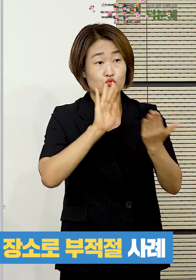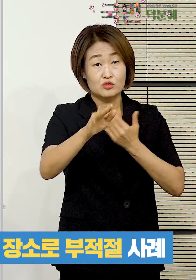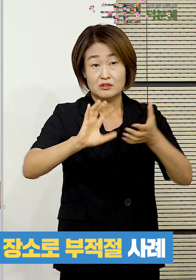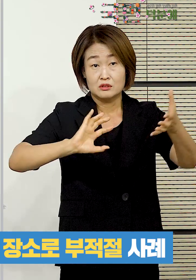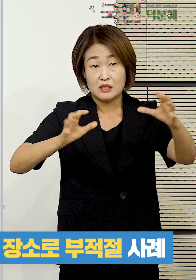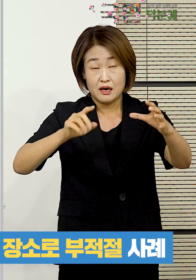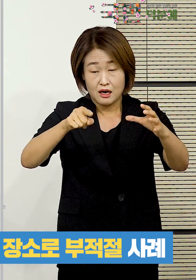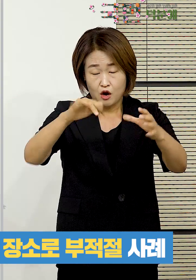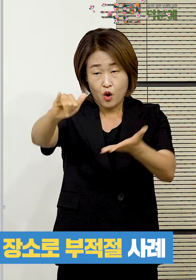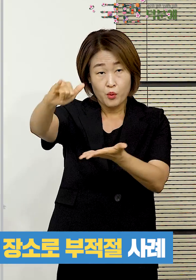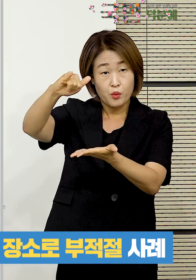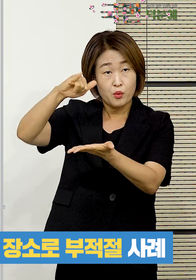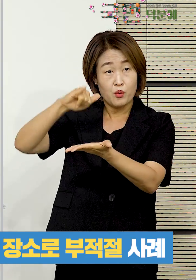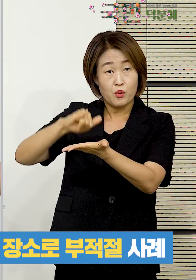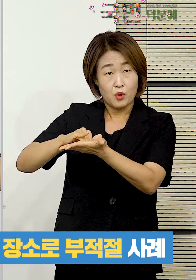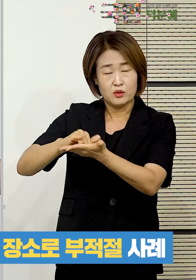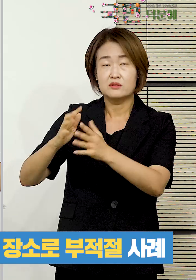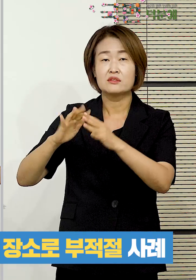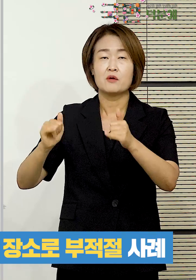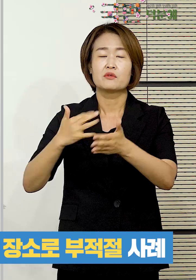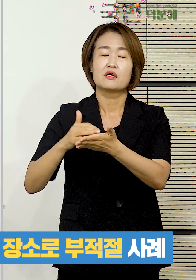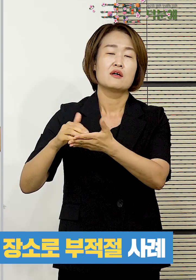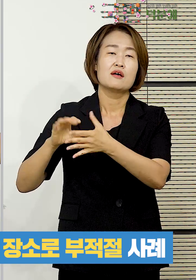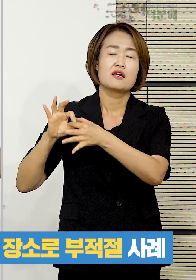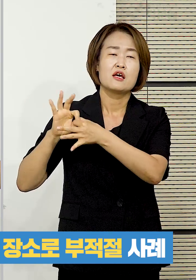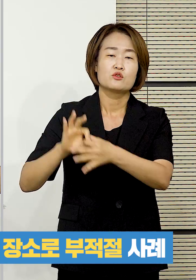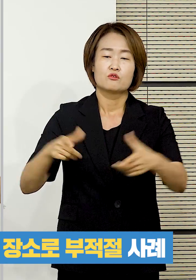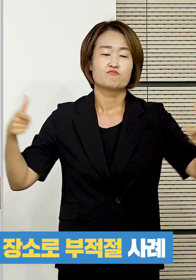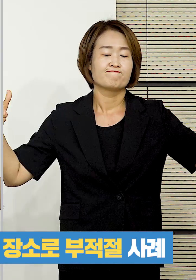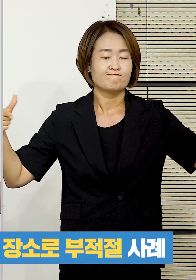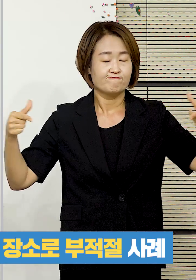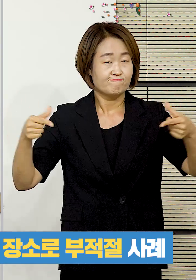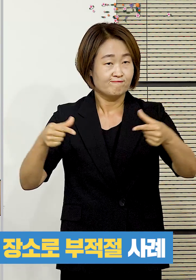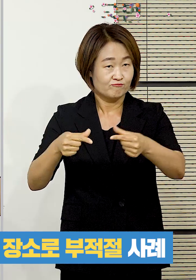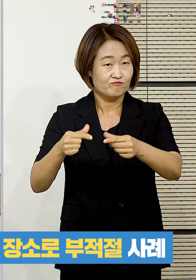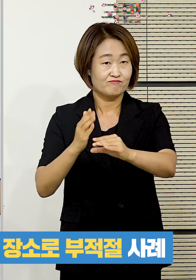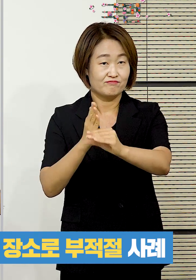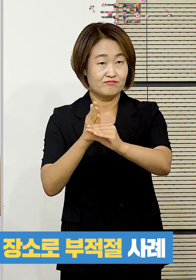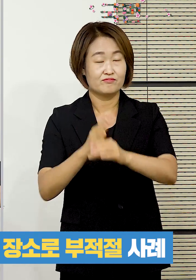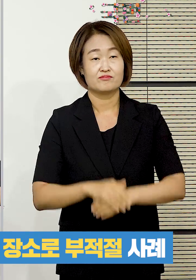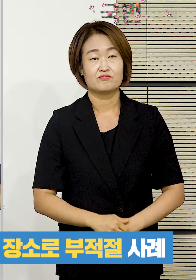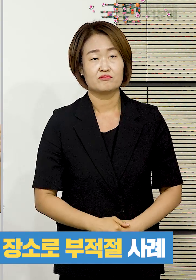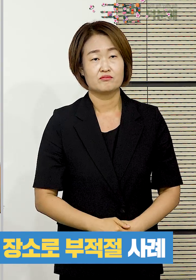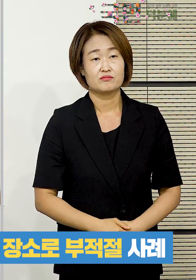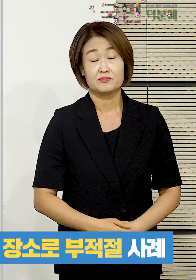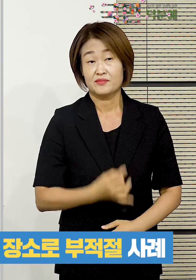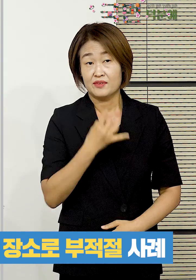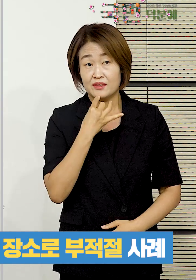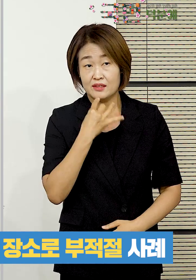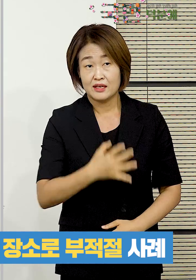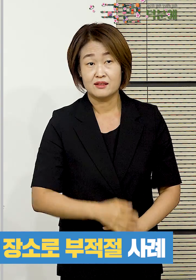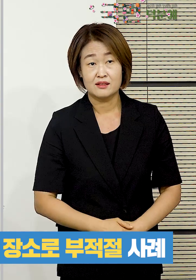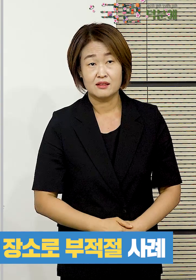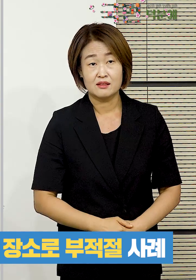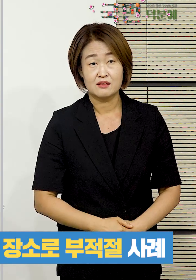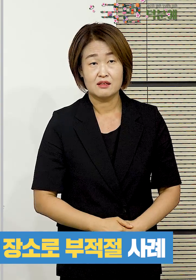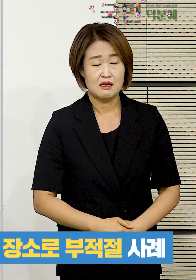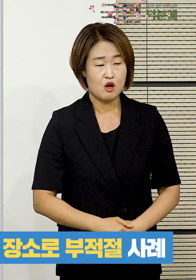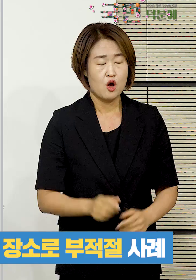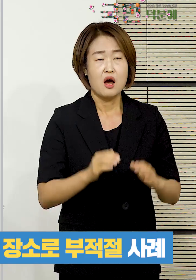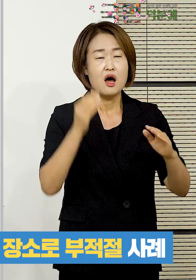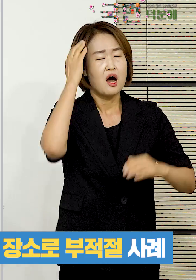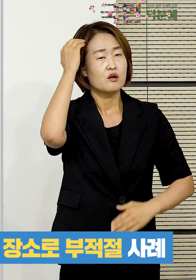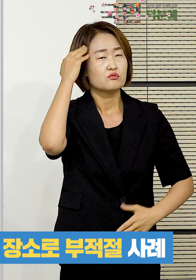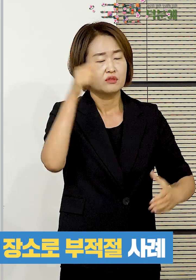이후 이 국가들로부터 입국하는 외국인 수는 계속 감소하는 추세를 보이고 있습니다. 다만